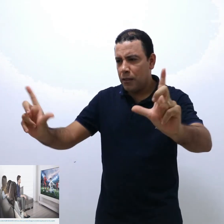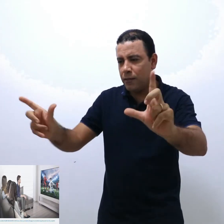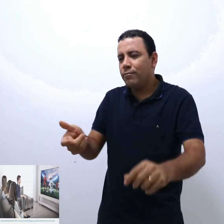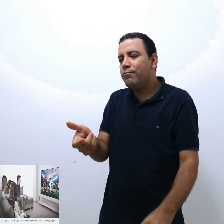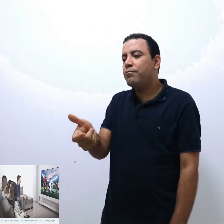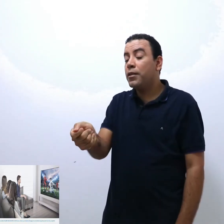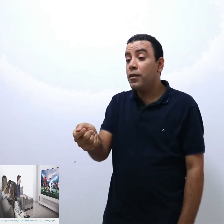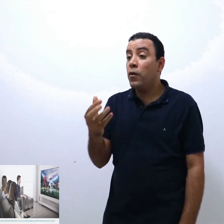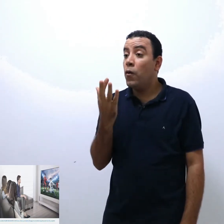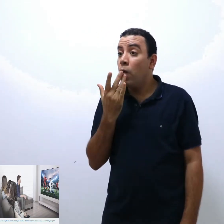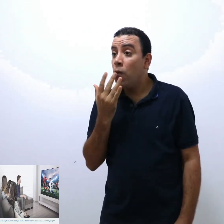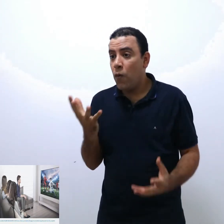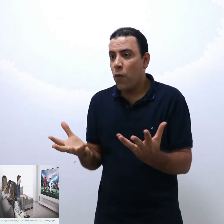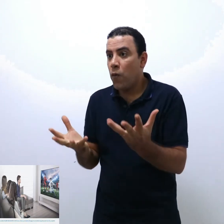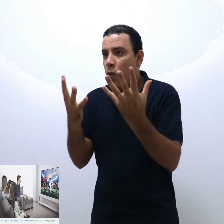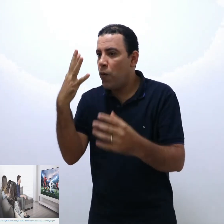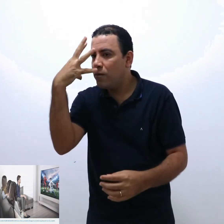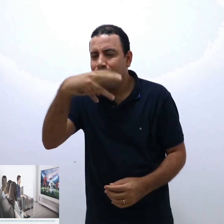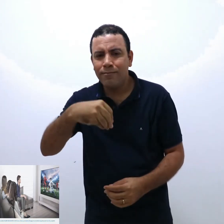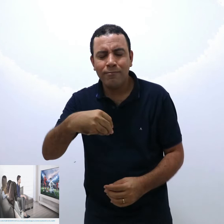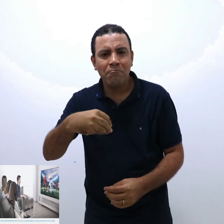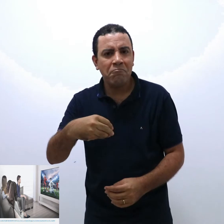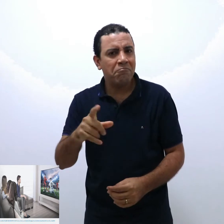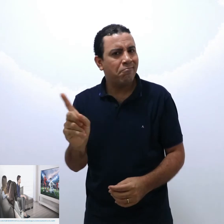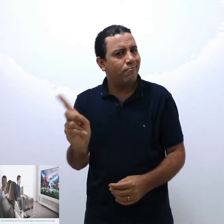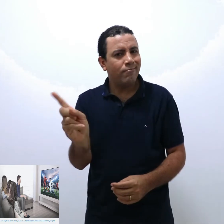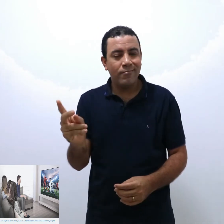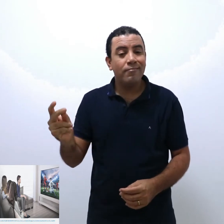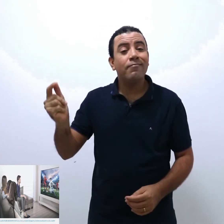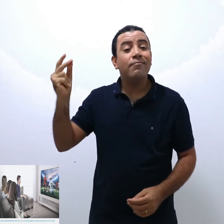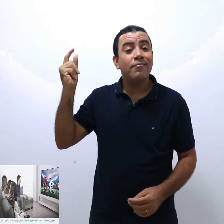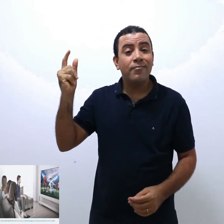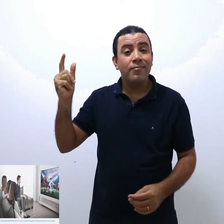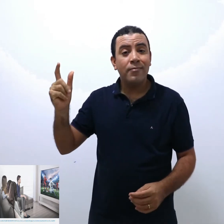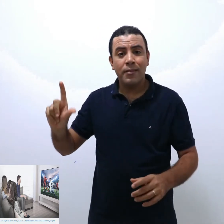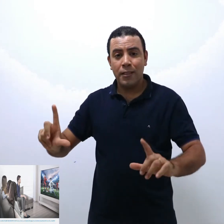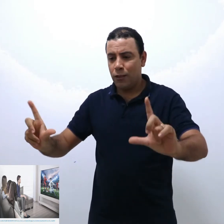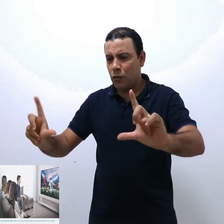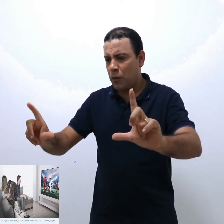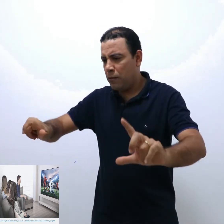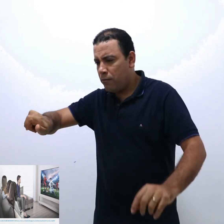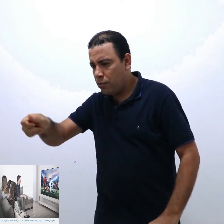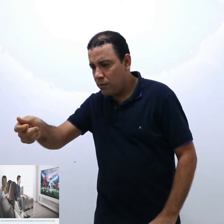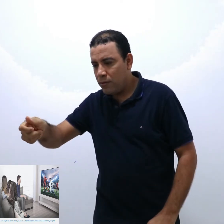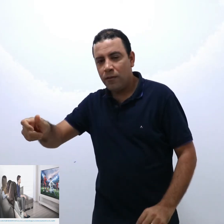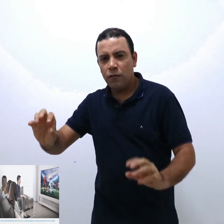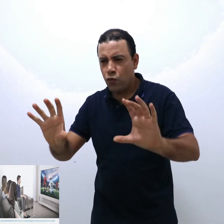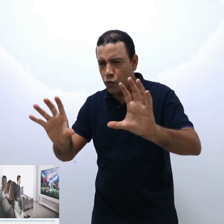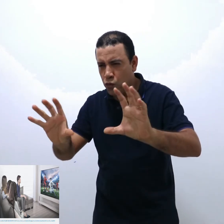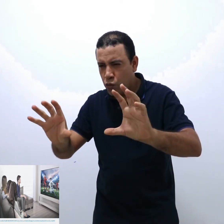Uma televisão, por exemplo, colorida, com imagem bonita, não existia. As televisões eram de botão